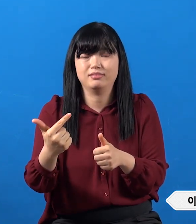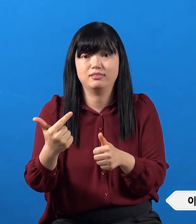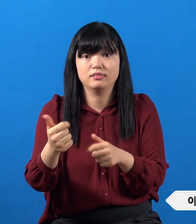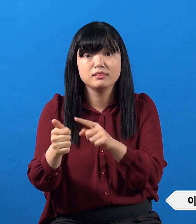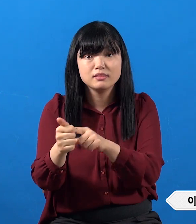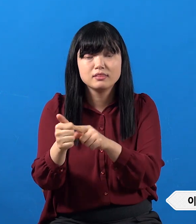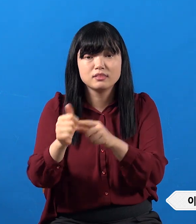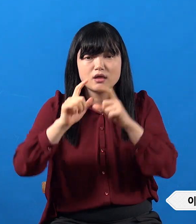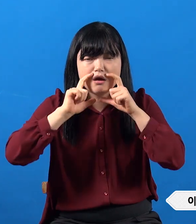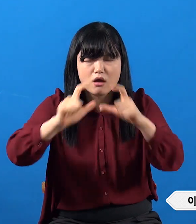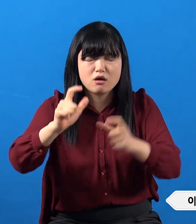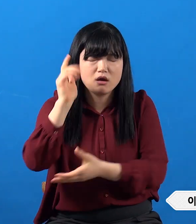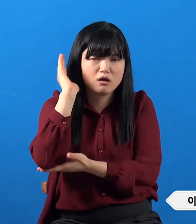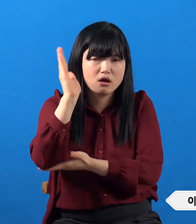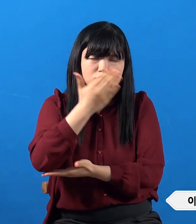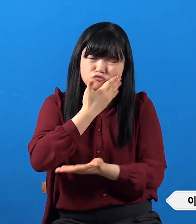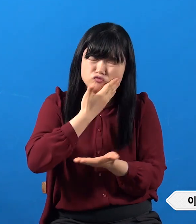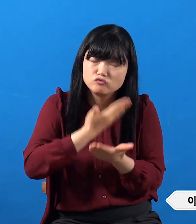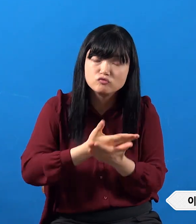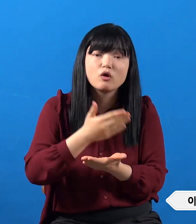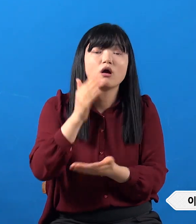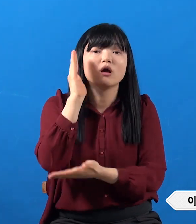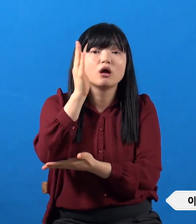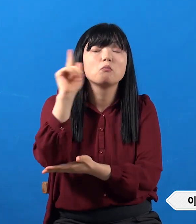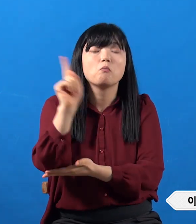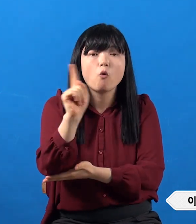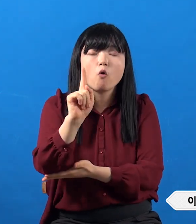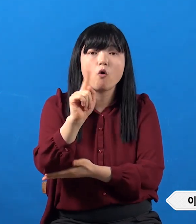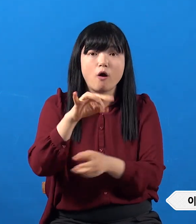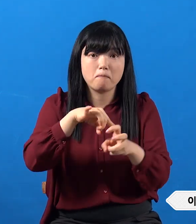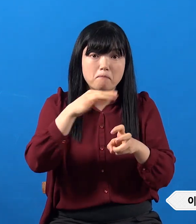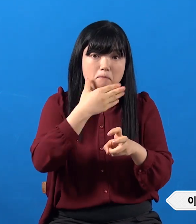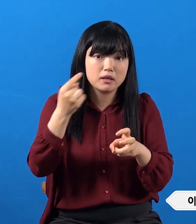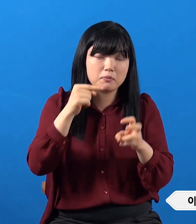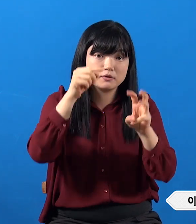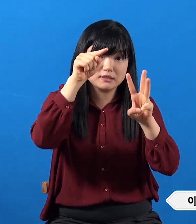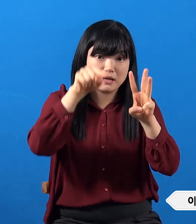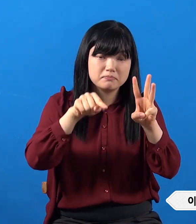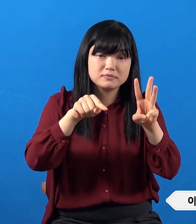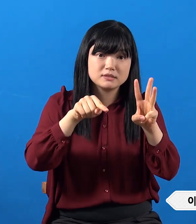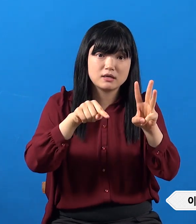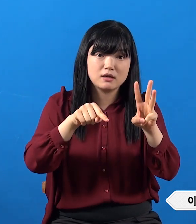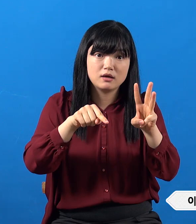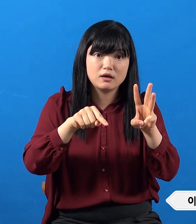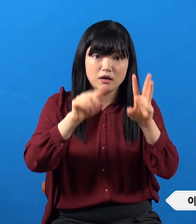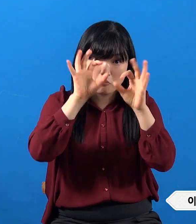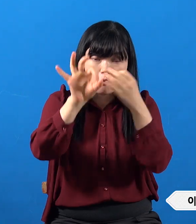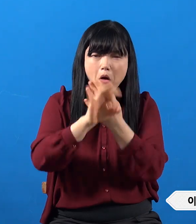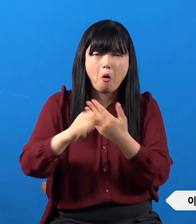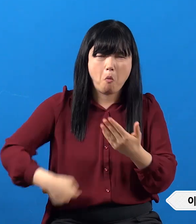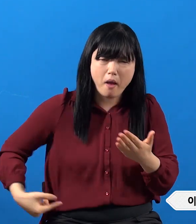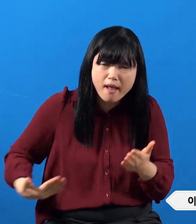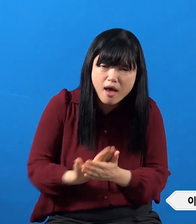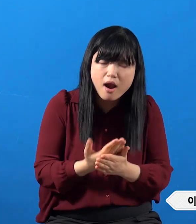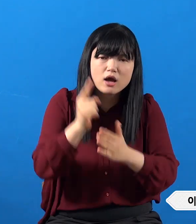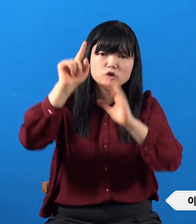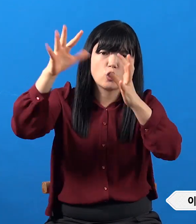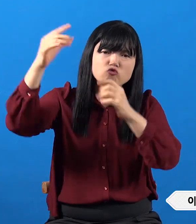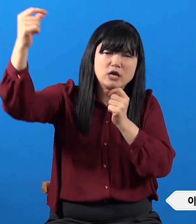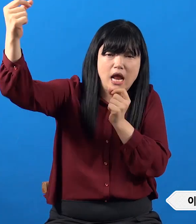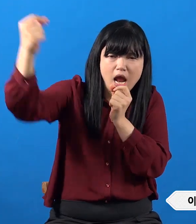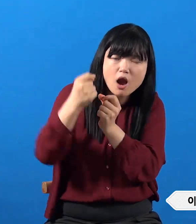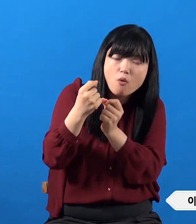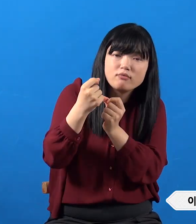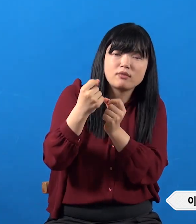자, 그가 외친 메시지의 핵심이 뭐죠? 자, 마태복음 3장 2절에 보시면 회개하라,